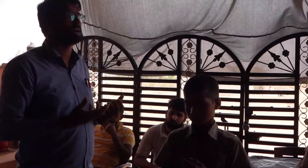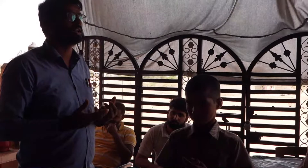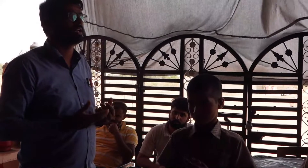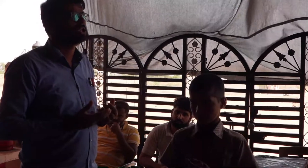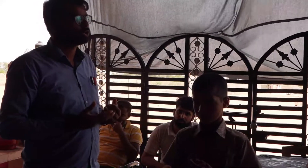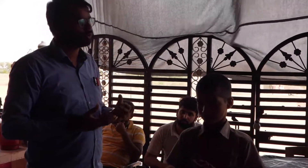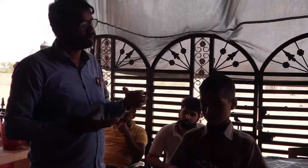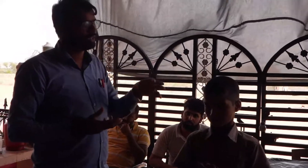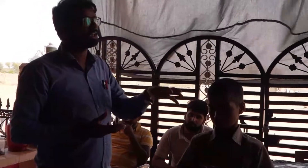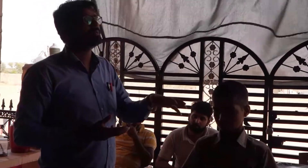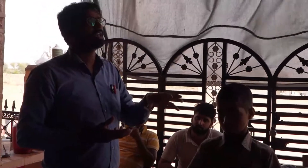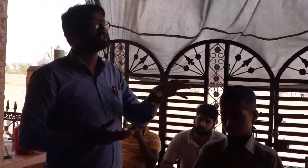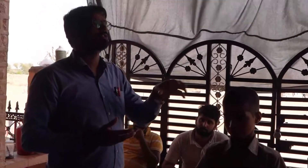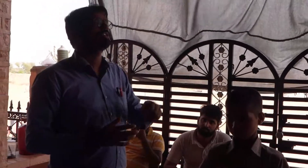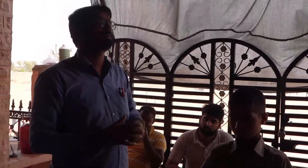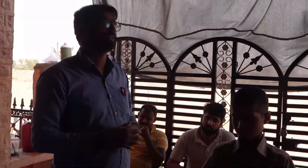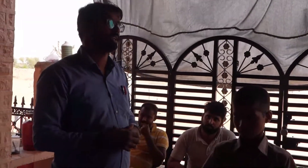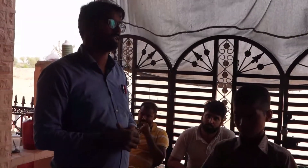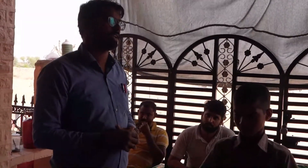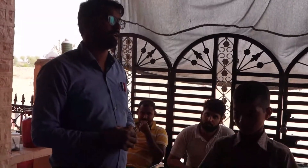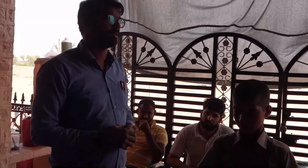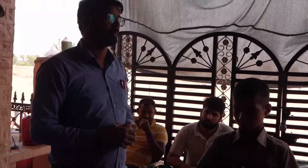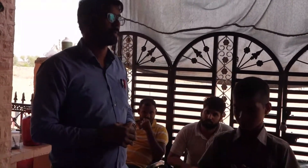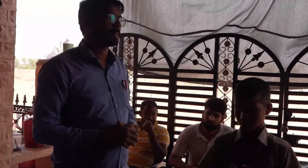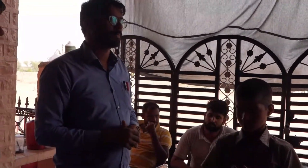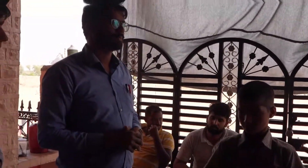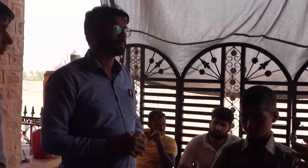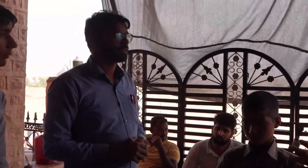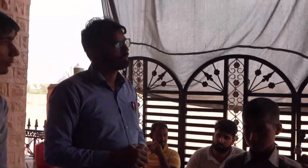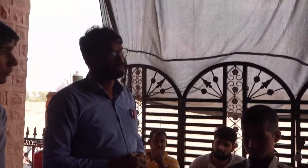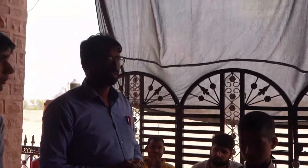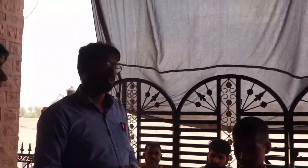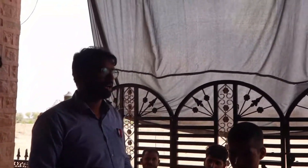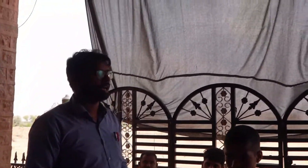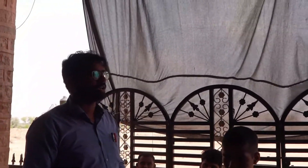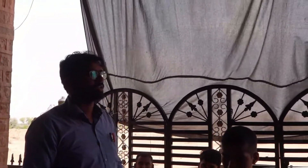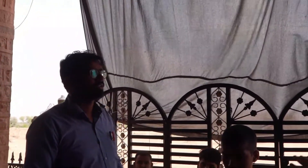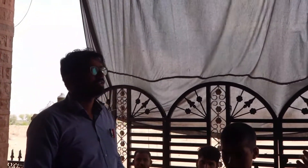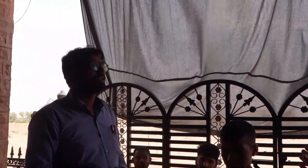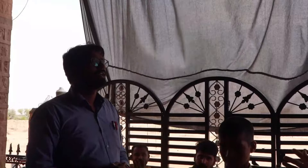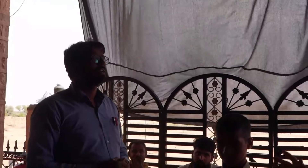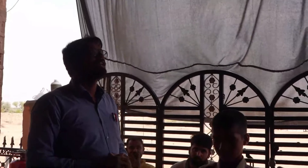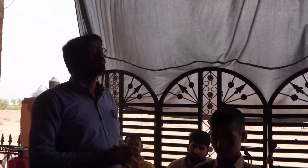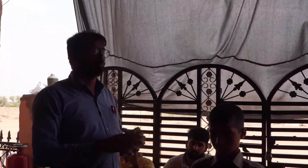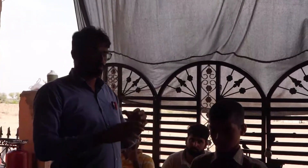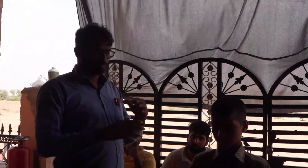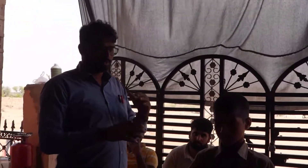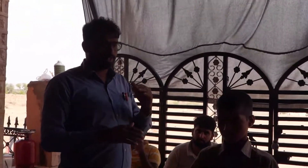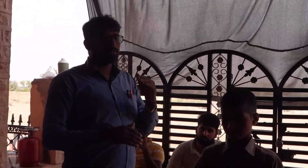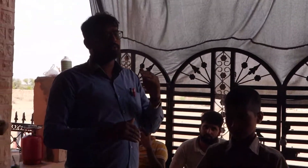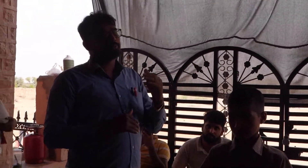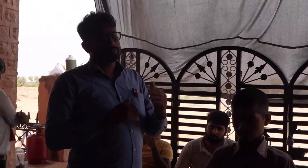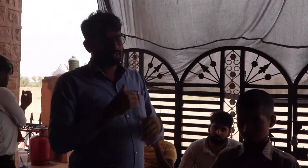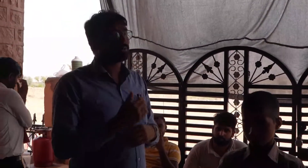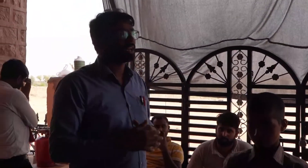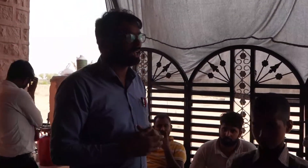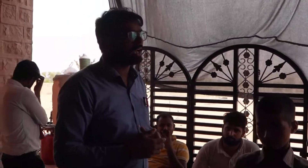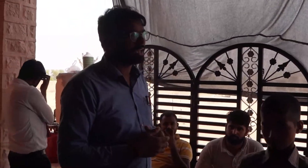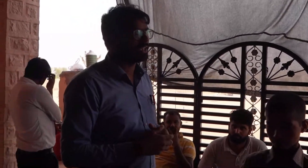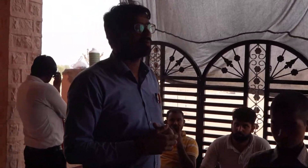रहे हैं, तो इनका भी तलाश तो शिक्षक का ही रहता है। अच्छा, जो समझने वाला है वही हाँ दूसरे शिक्षक के पास नहीं, उनको मदद नहीं करती। मतलब रहता है, ऐसा बात